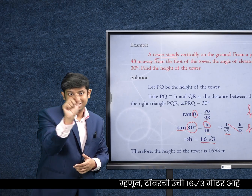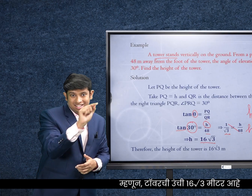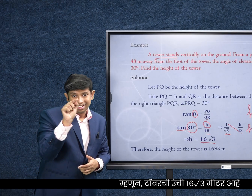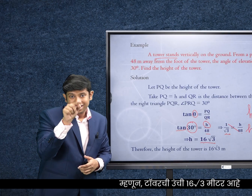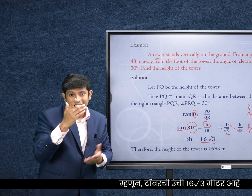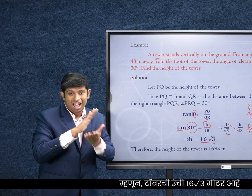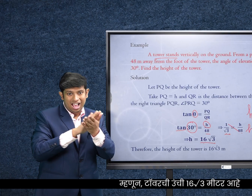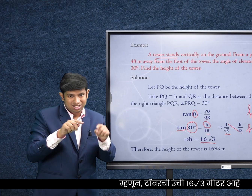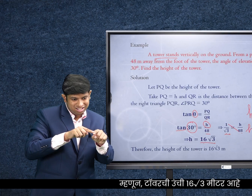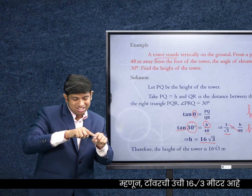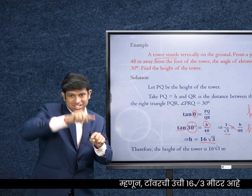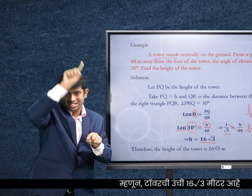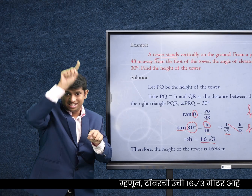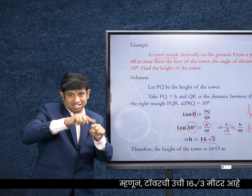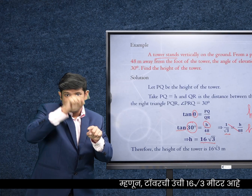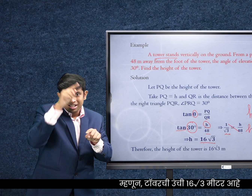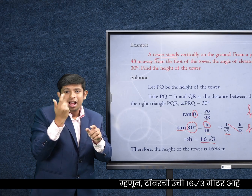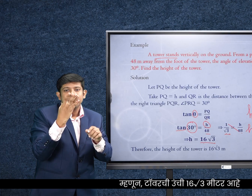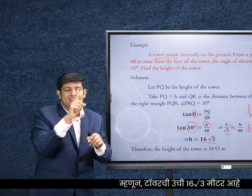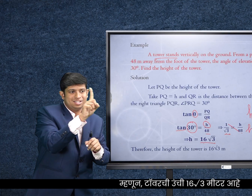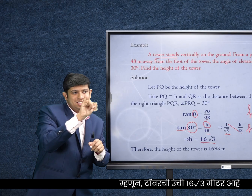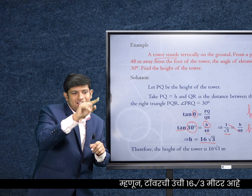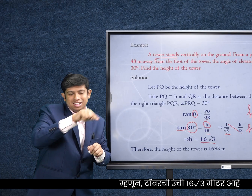म्हणून टॉवरची उंची 16 वर्गमुळात 3 मीटर आहे.